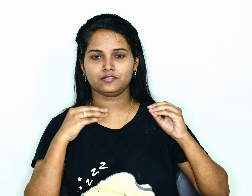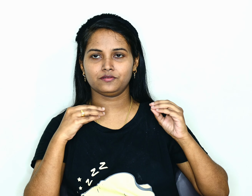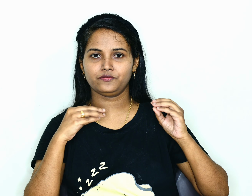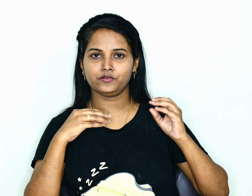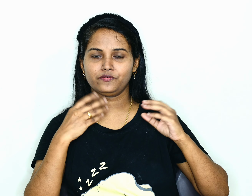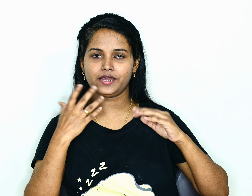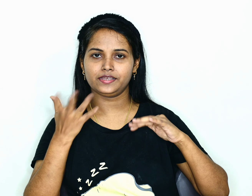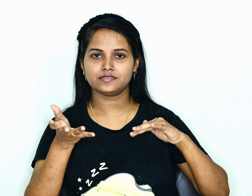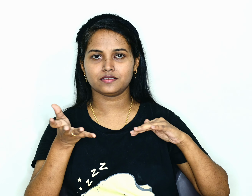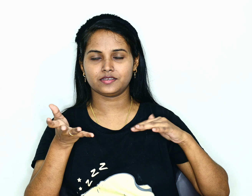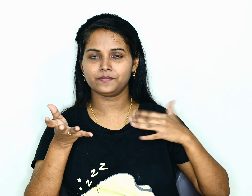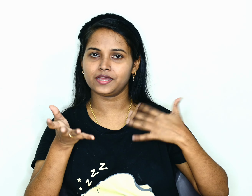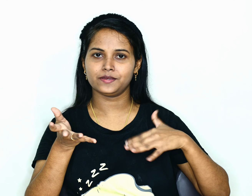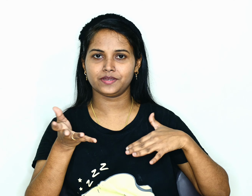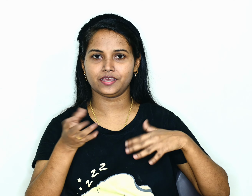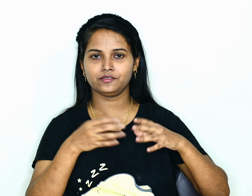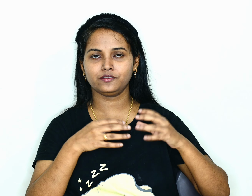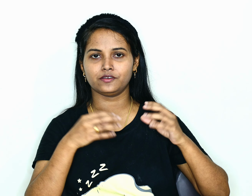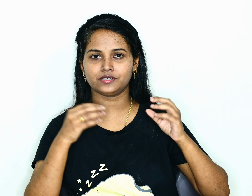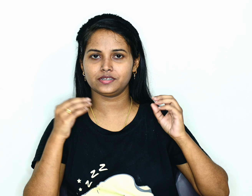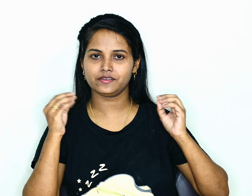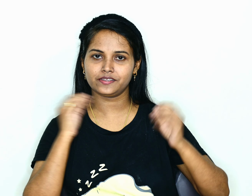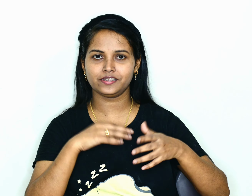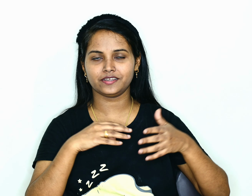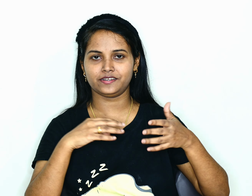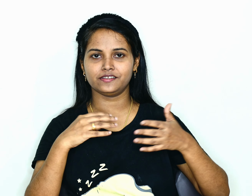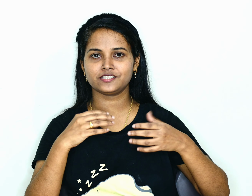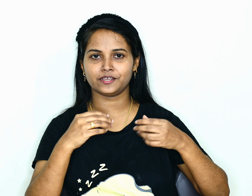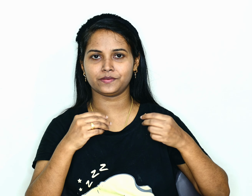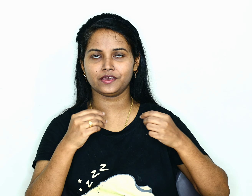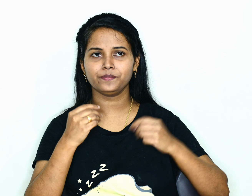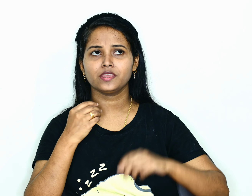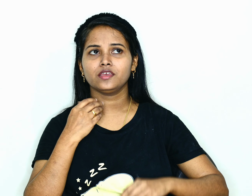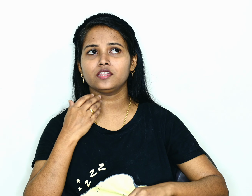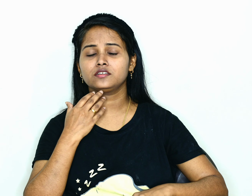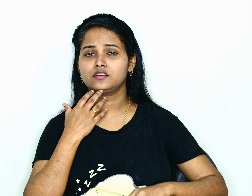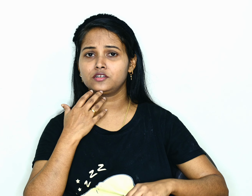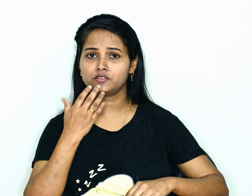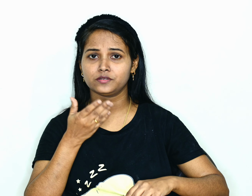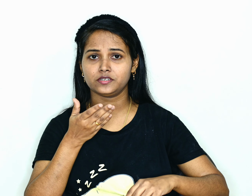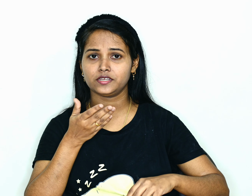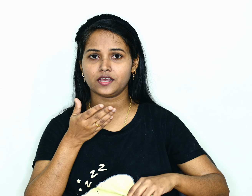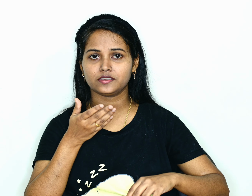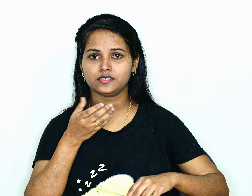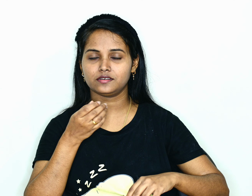तो 4 to 5 days के बाद हम गए तो डॉक्टर ने अगेन इंटरनल चेकअप किया एंड डॉक्टर ने कहा कि